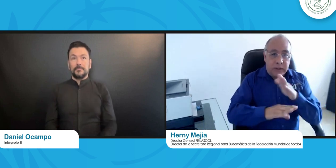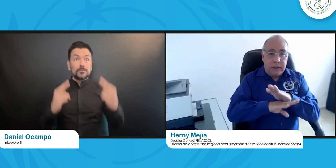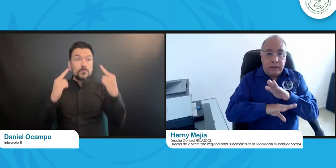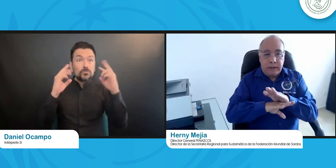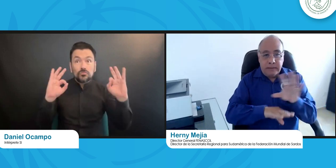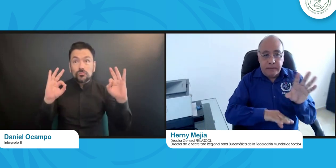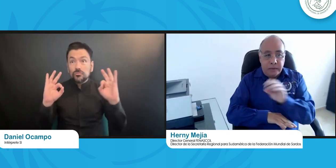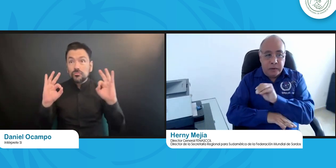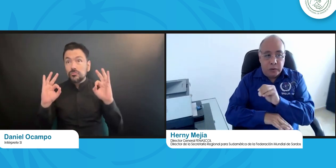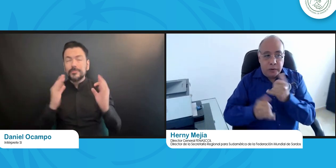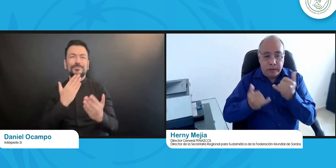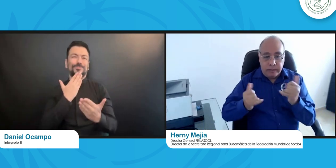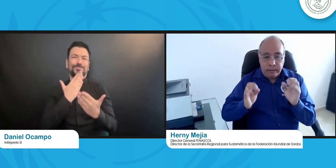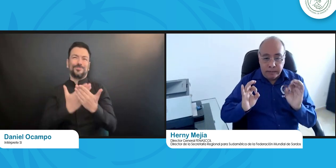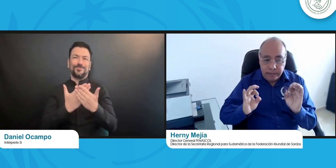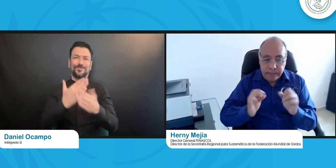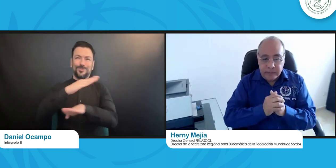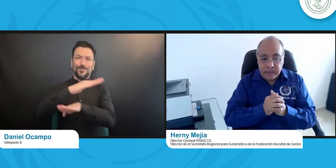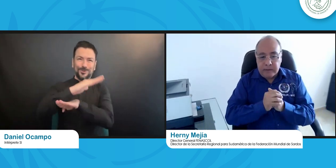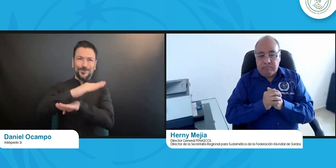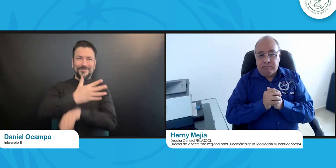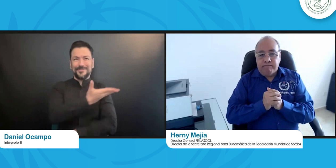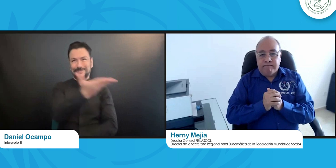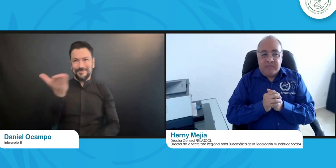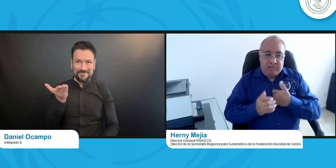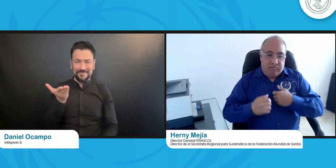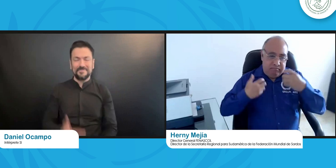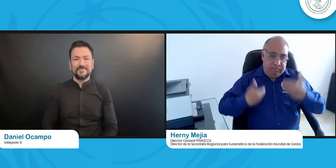Perfecto, ¿me ven bien? Muy Sí. buenas tardes para todos.